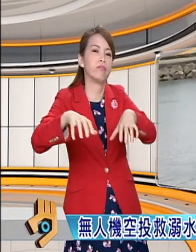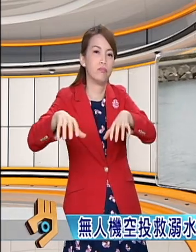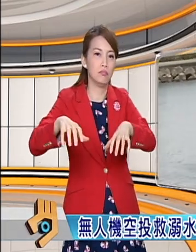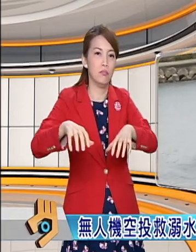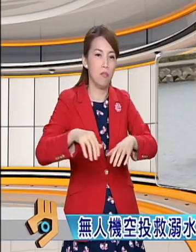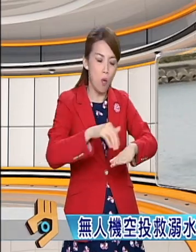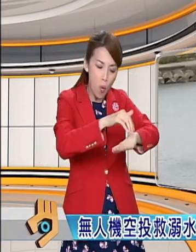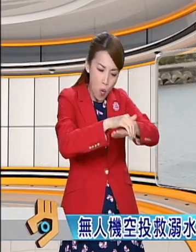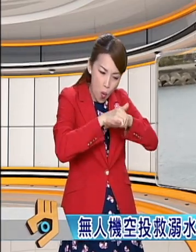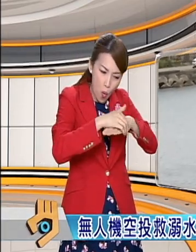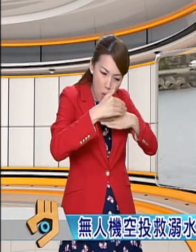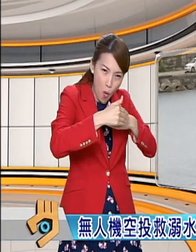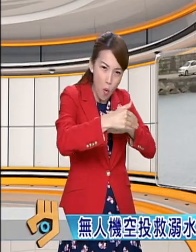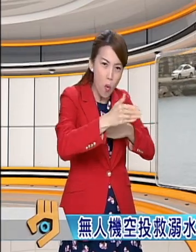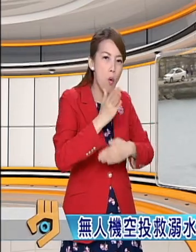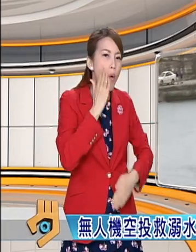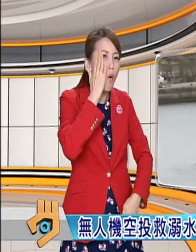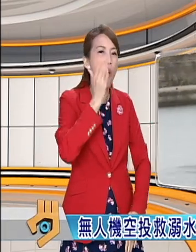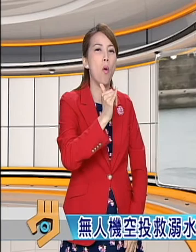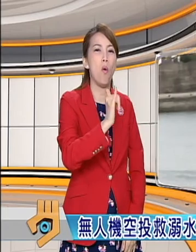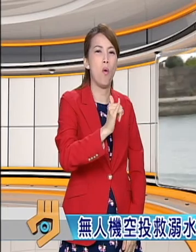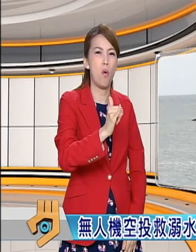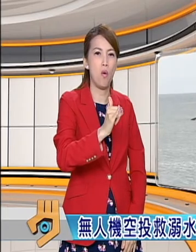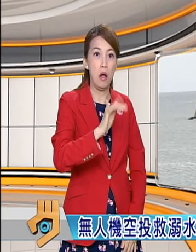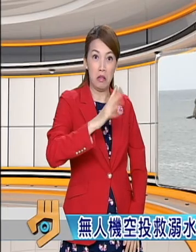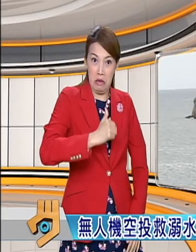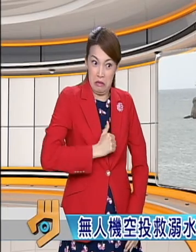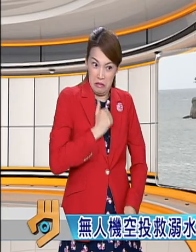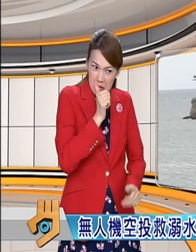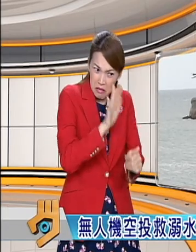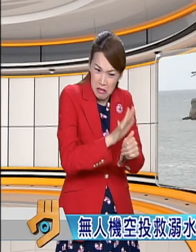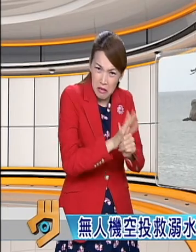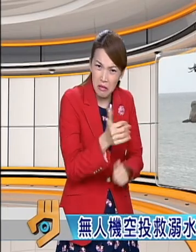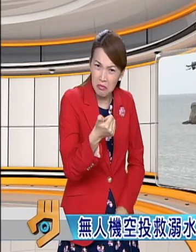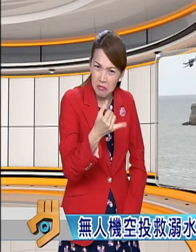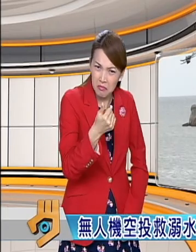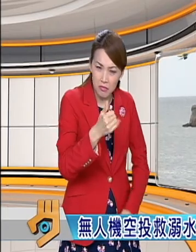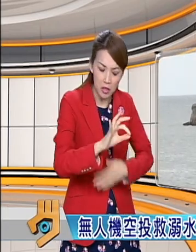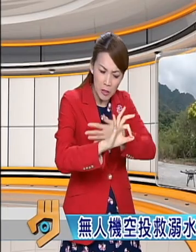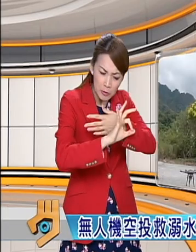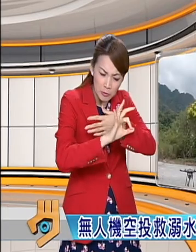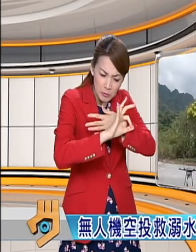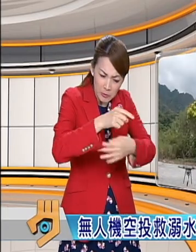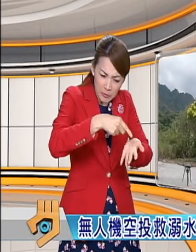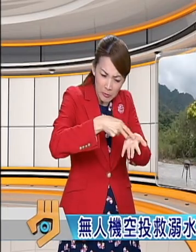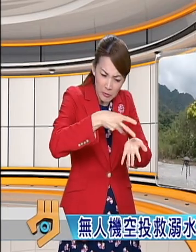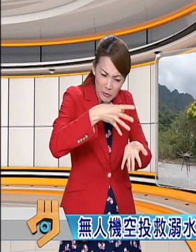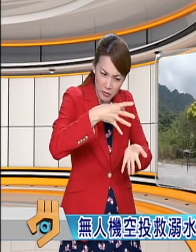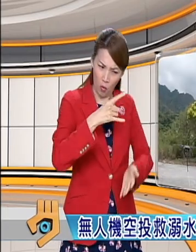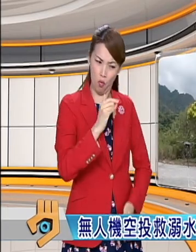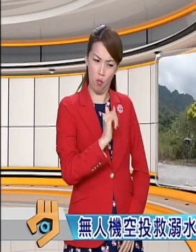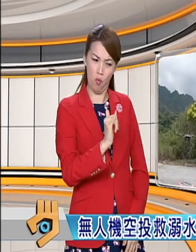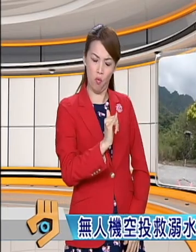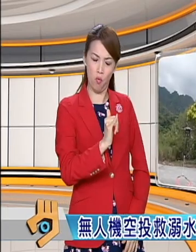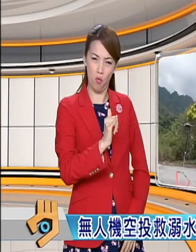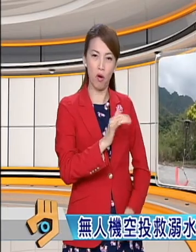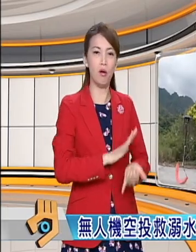际救援的数据，视情况之后再决定要推广全国来使用。